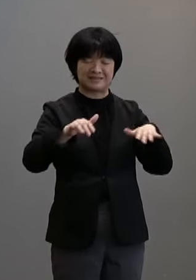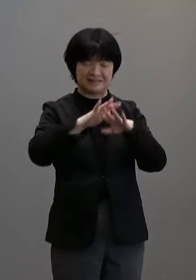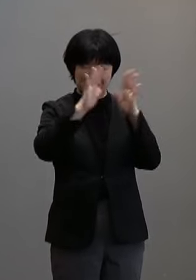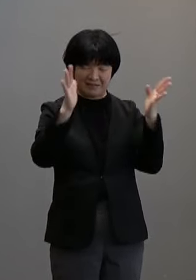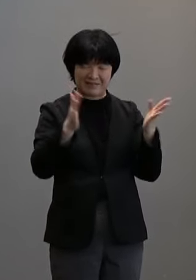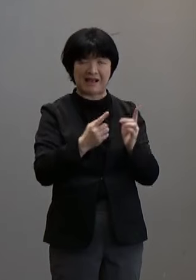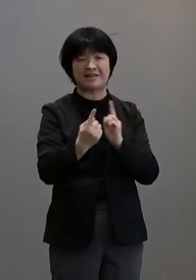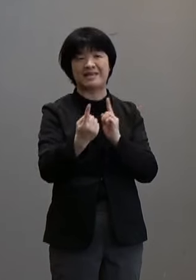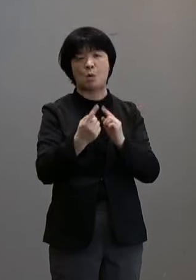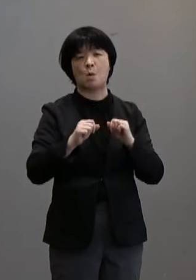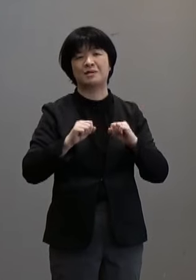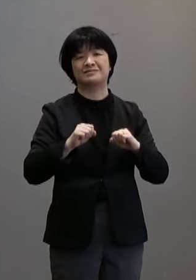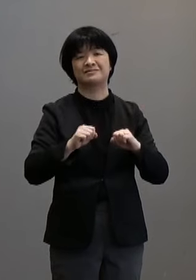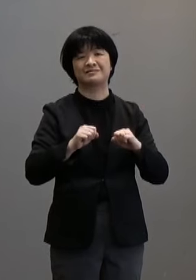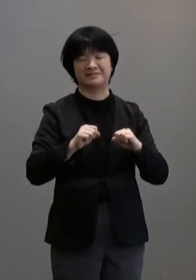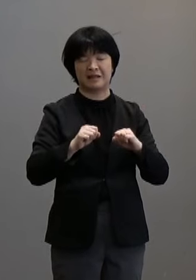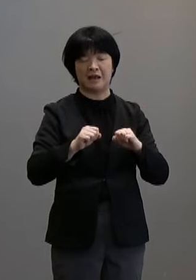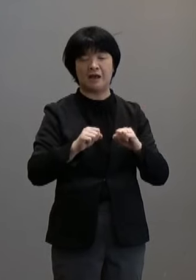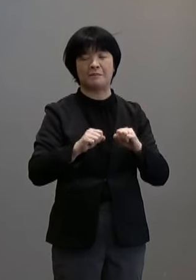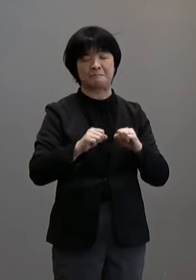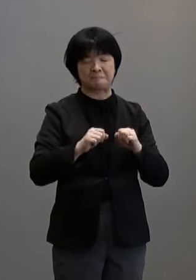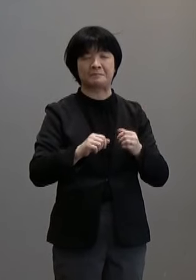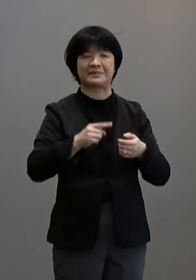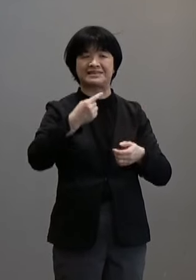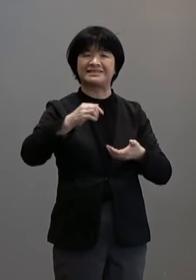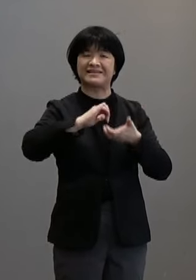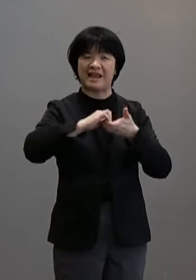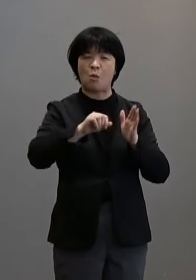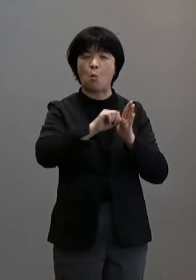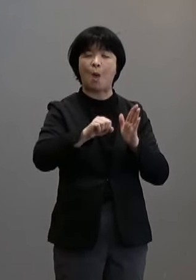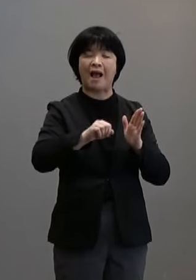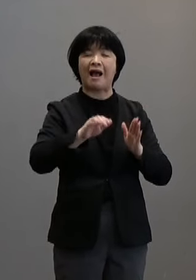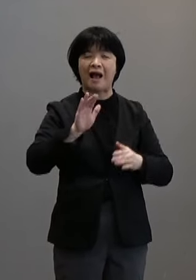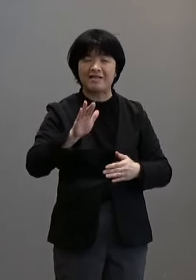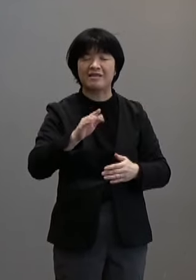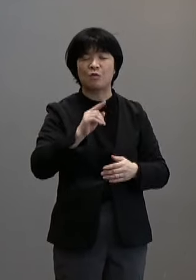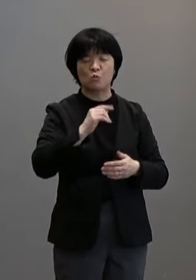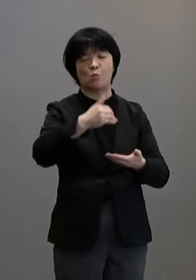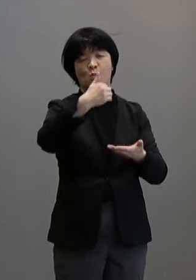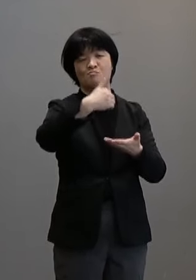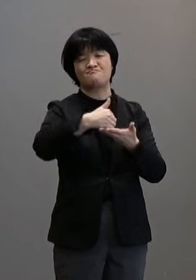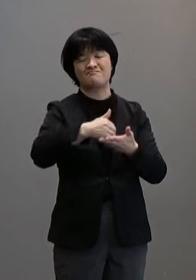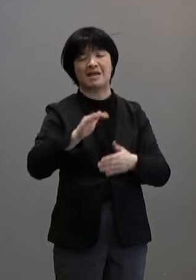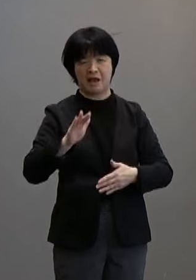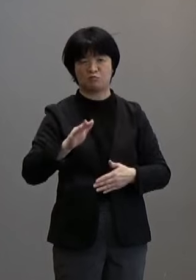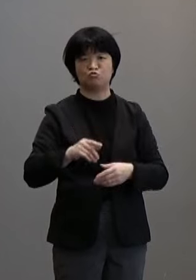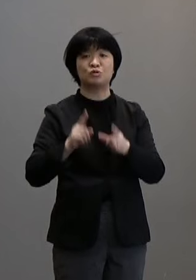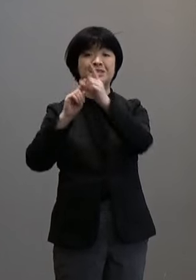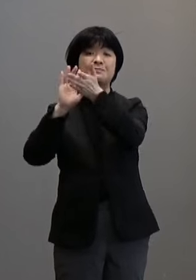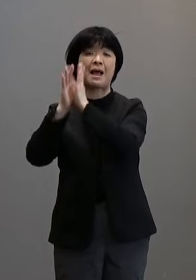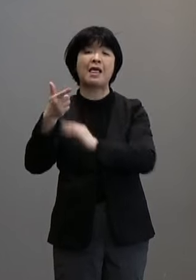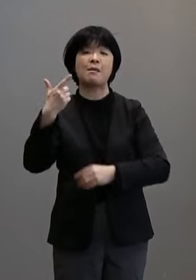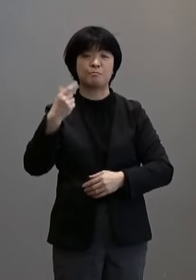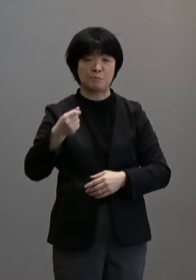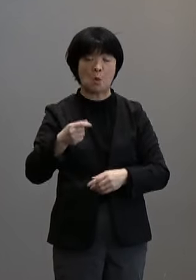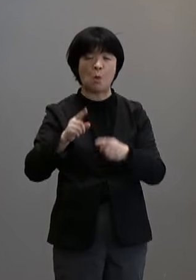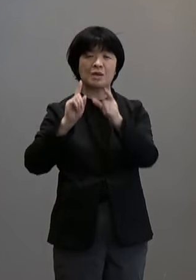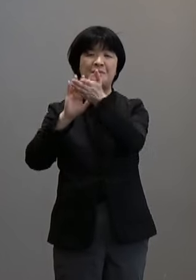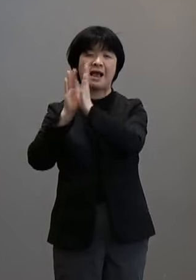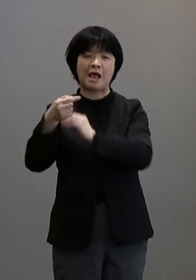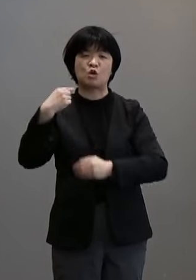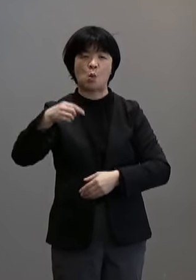して、一定の効果が出てるだろうというふうに、言われております。で、県の方においてもですね、県教育委員会